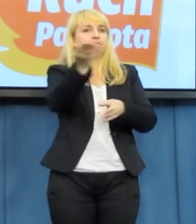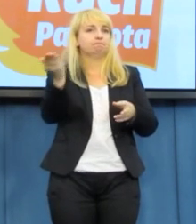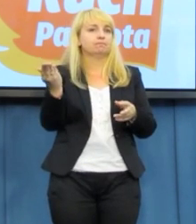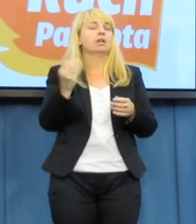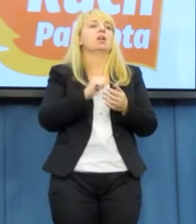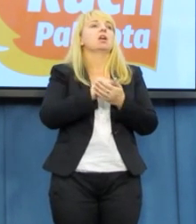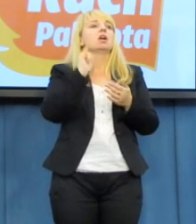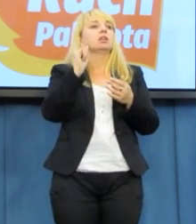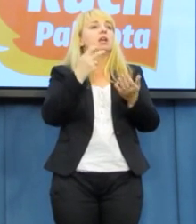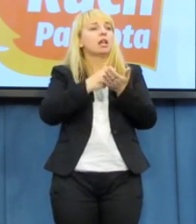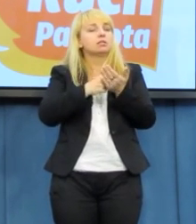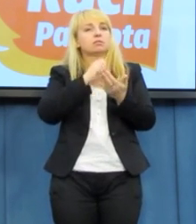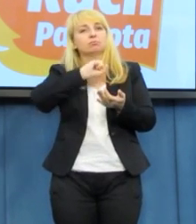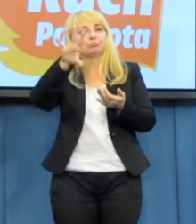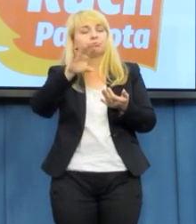listy, protesty.